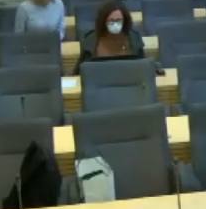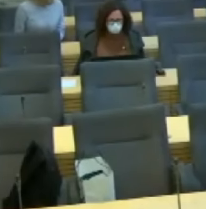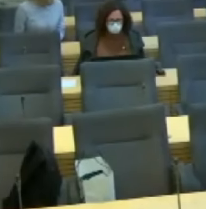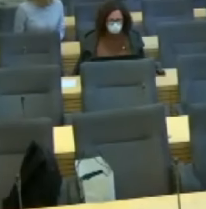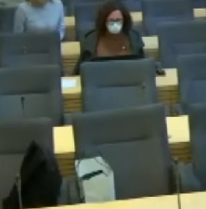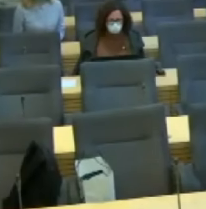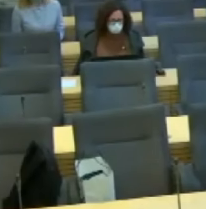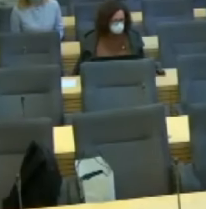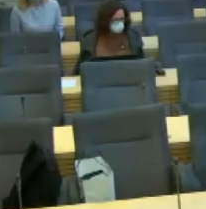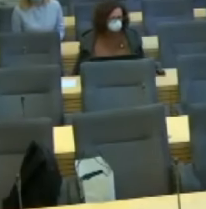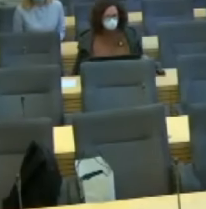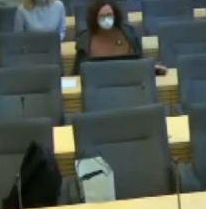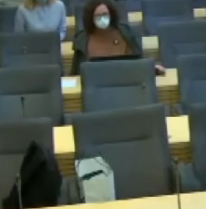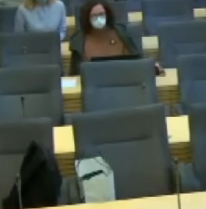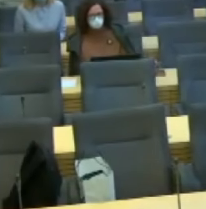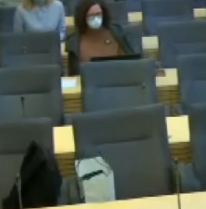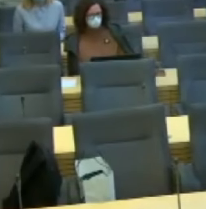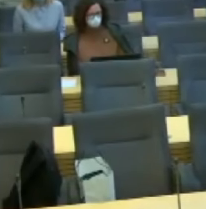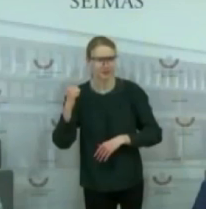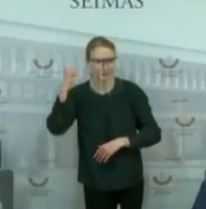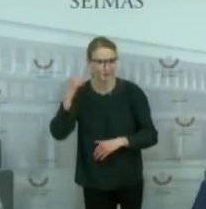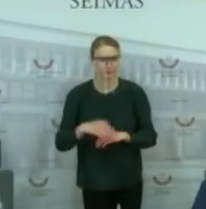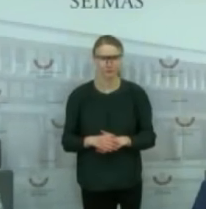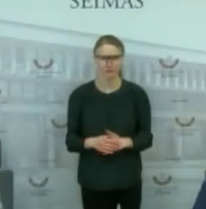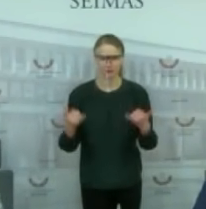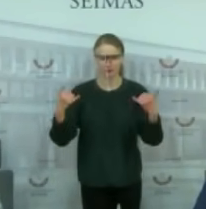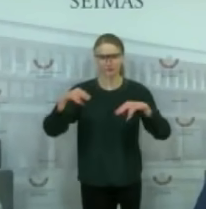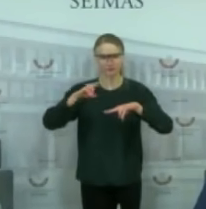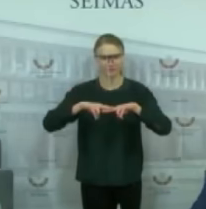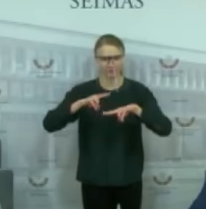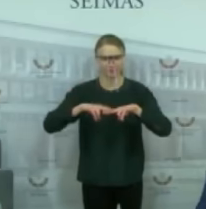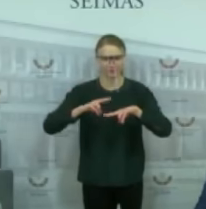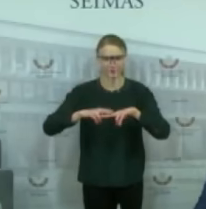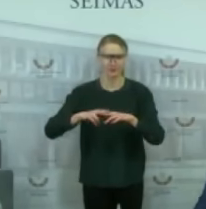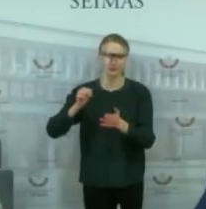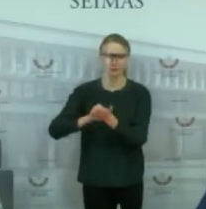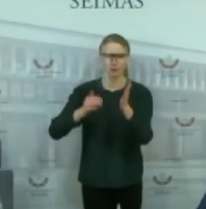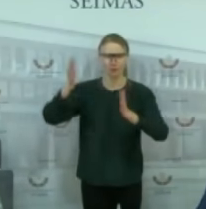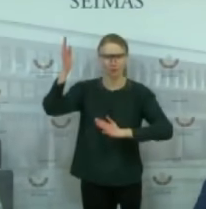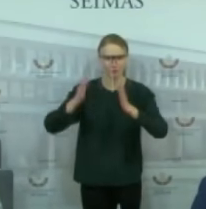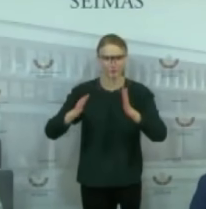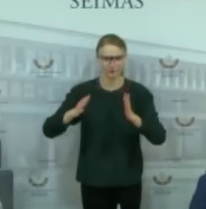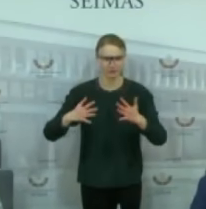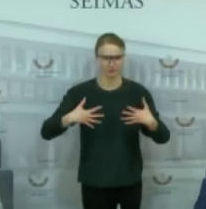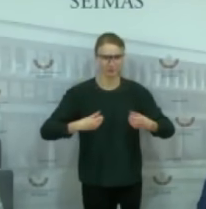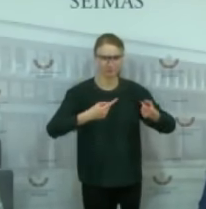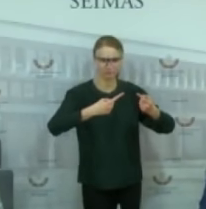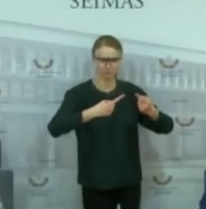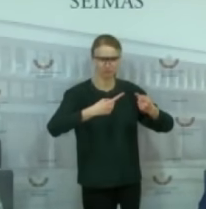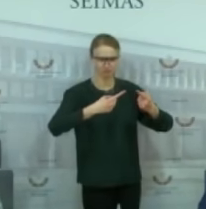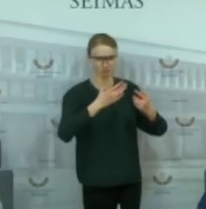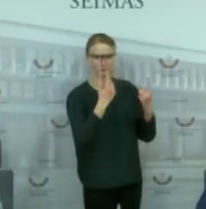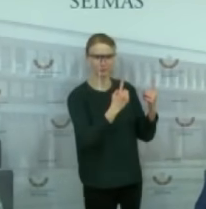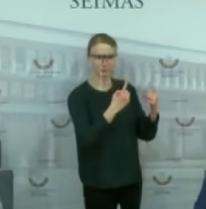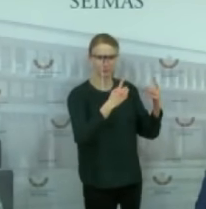Labą dieną, dėkojame susirinkusiems. Šiandien tradiciškai sveikinamės iš spaudos konferencijos tik ne sveikatos apsaugos ministerijoje, bet